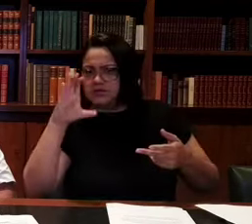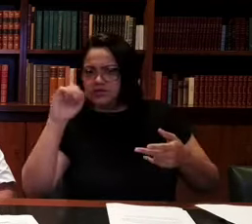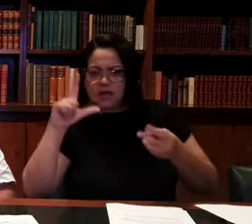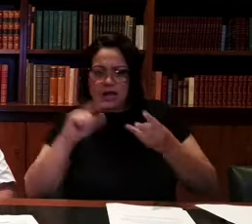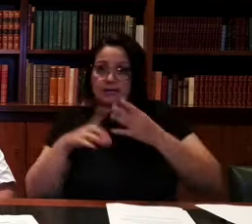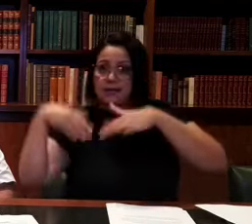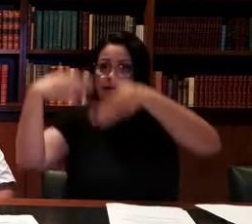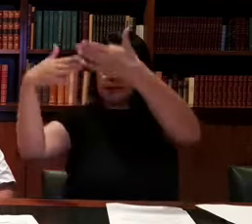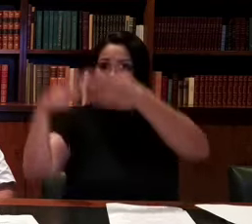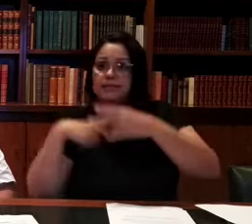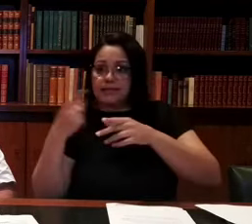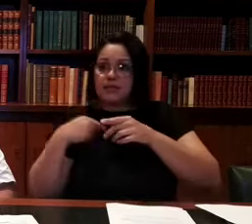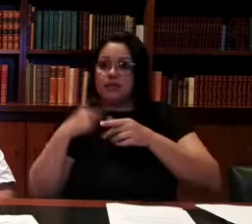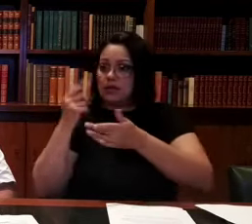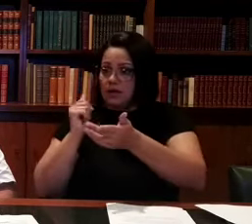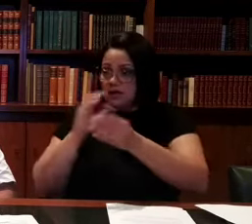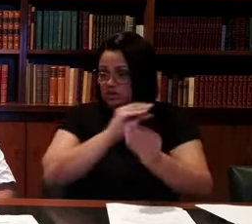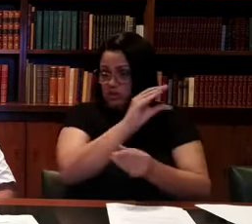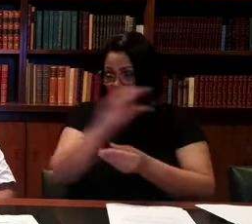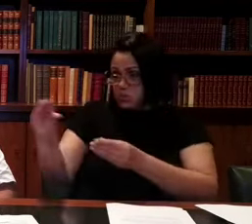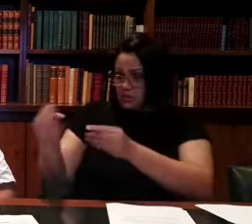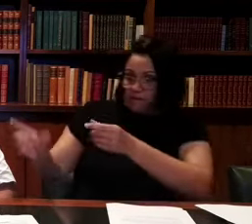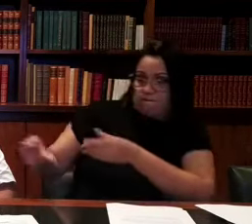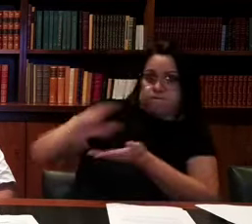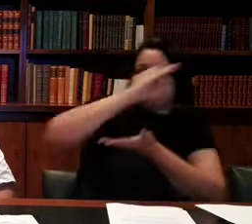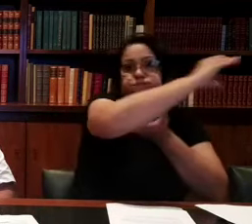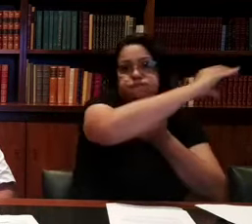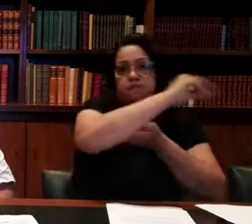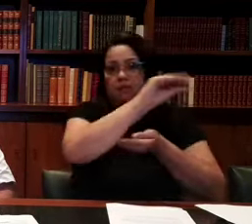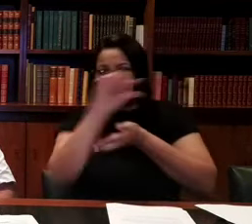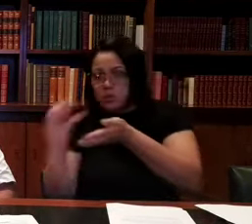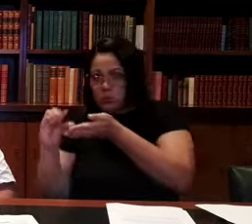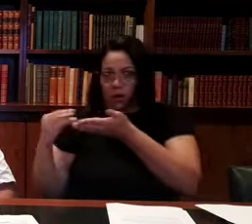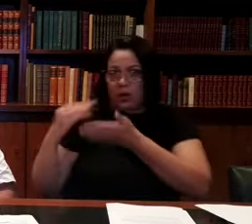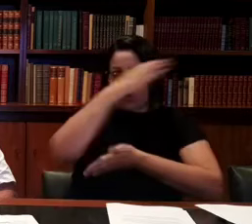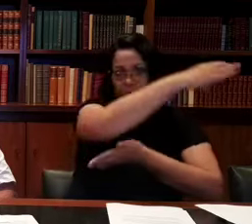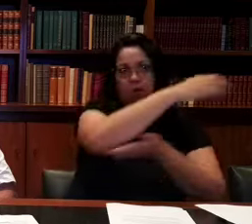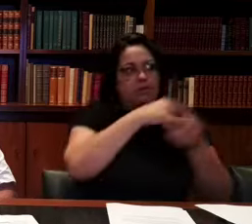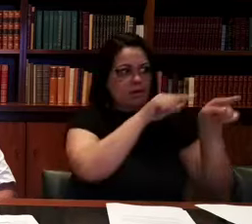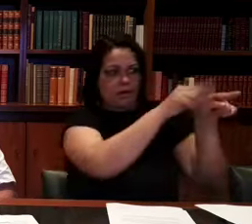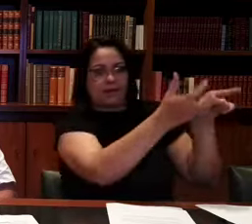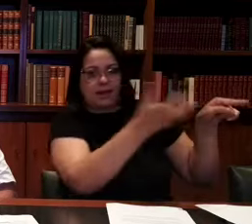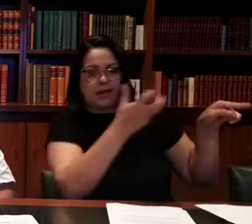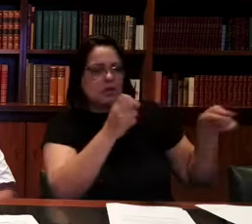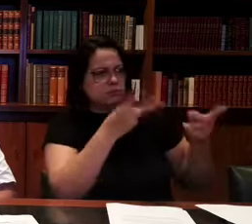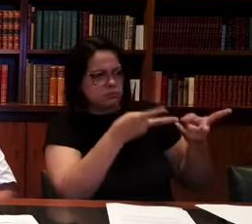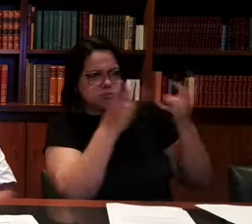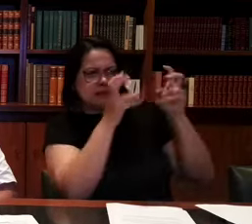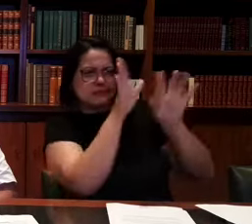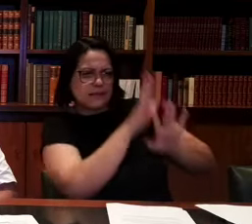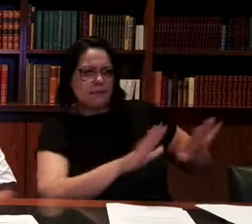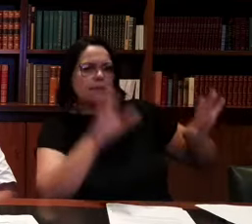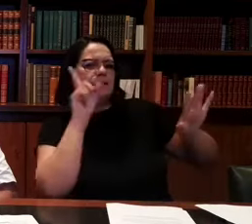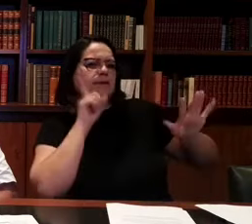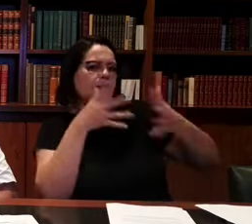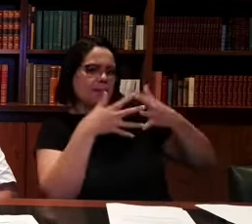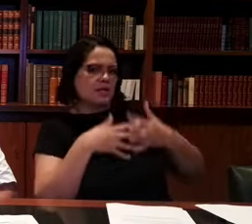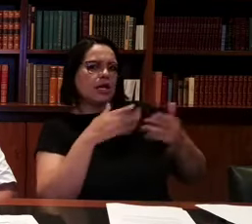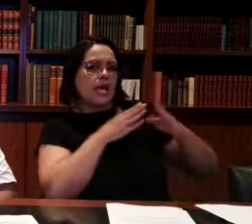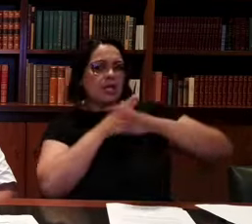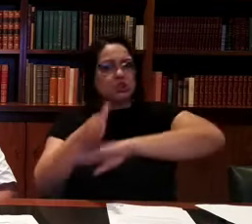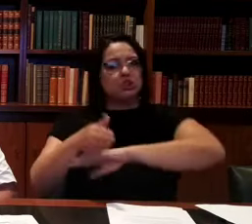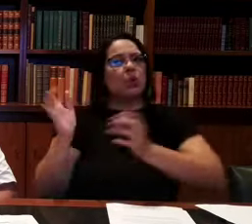crescimento e nós temos retorno é tudo que ele quer então eu que eu tenho visto na verdade ela é americana entrando aí por meio de alguns operadores